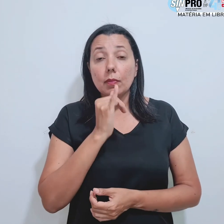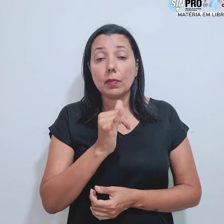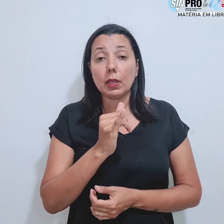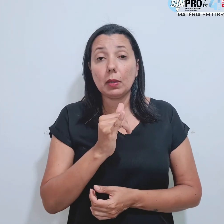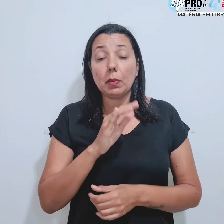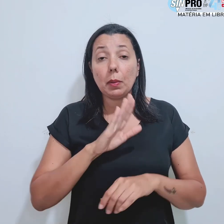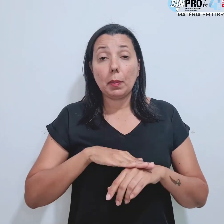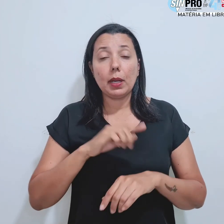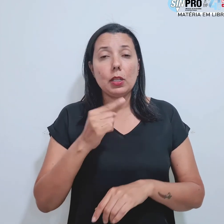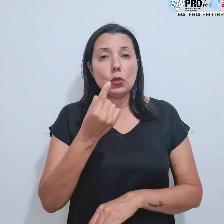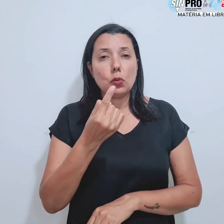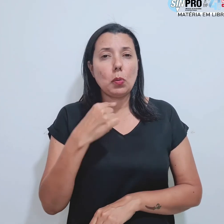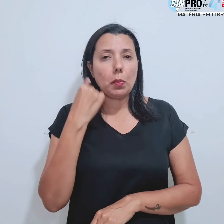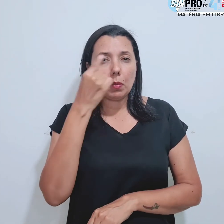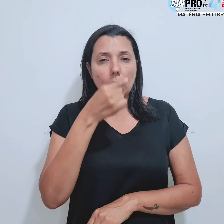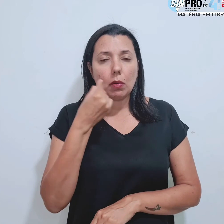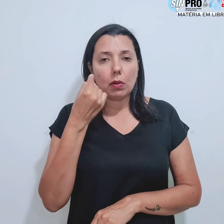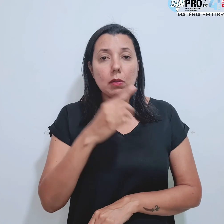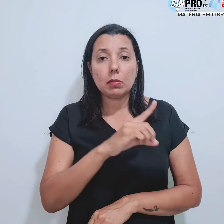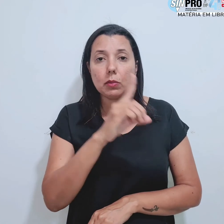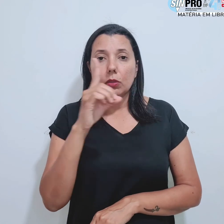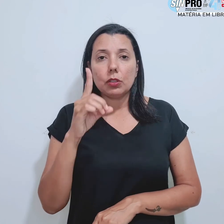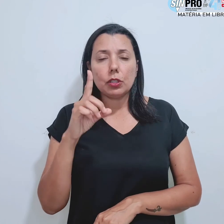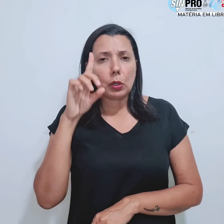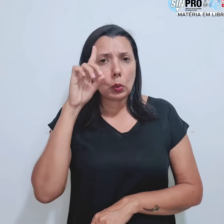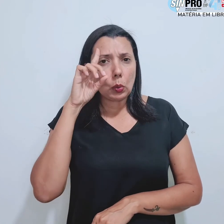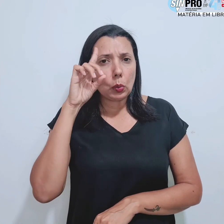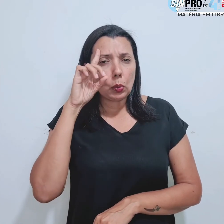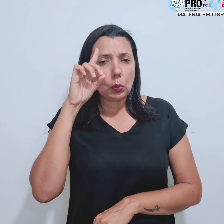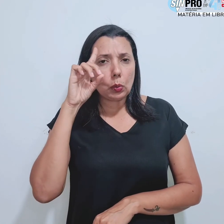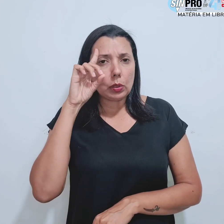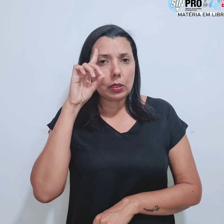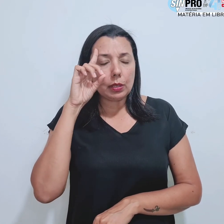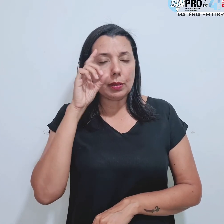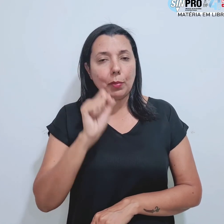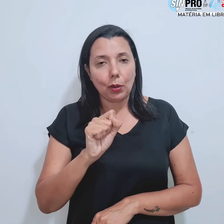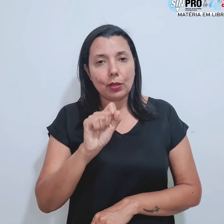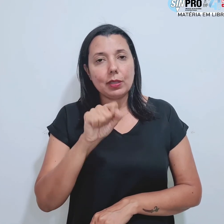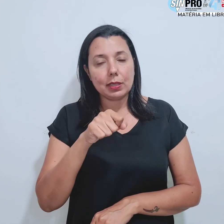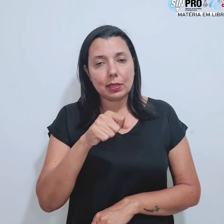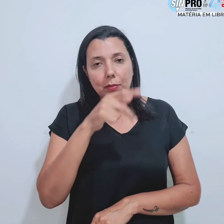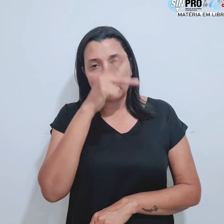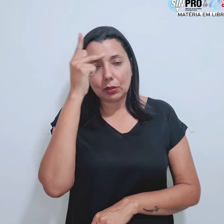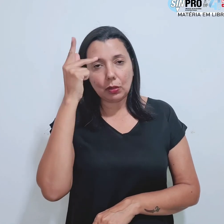exemplo, mais de 1 hora por dia, todos os dias, pode causar